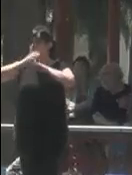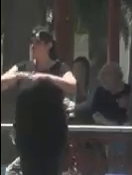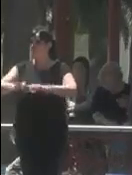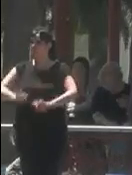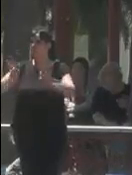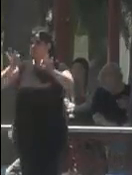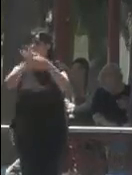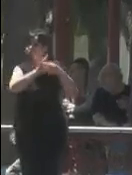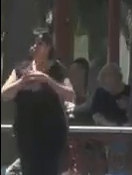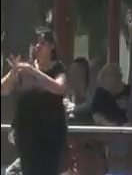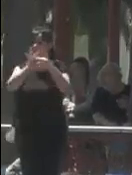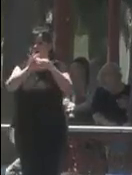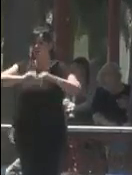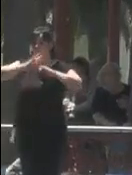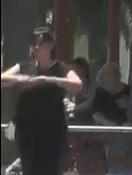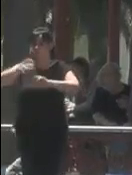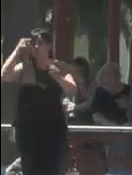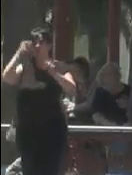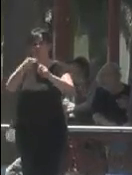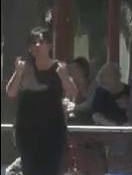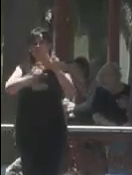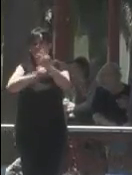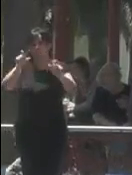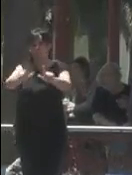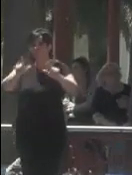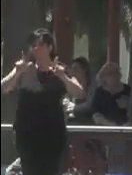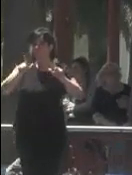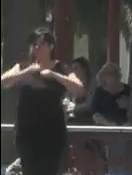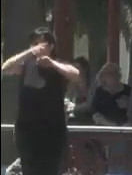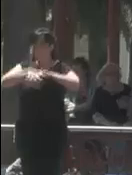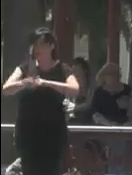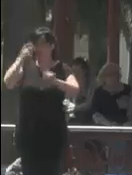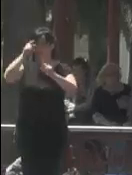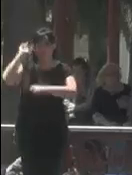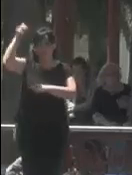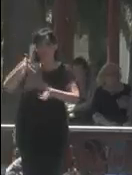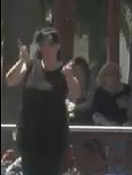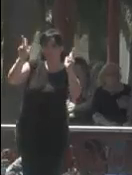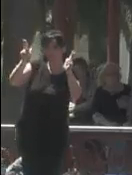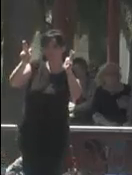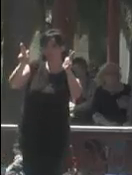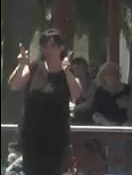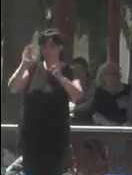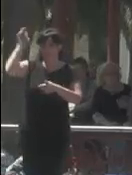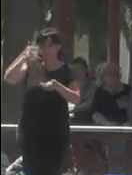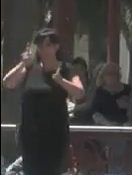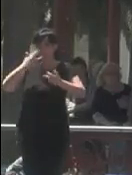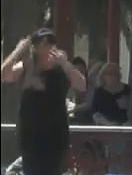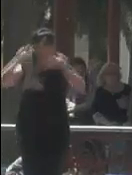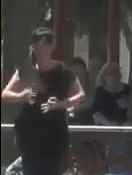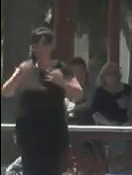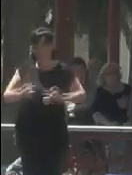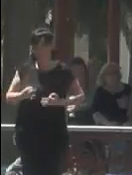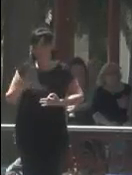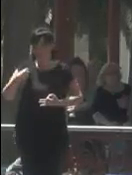de confluencia, unha marea de cidadanía, que hai unha marea de democracia, da democracia real que reivindicábamos o 15M, non